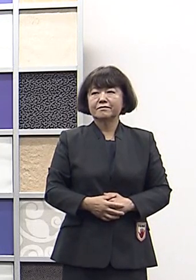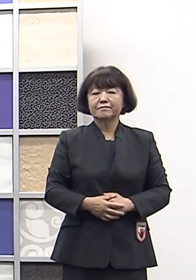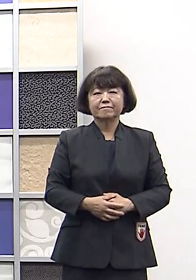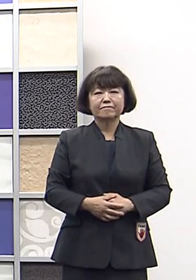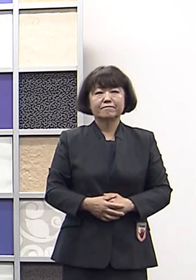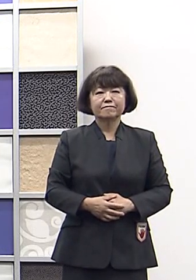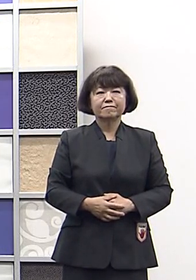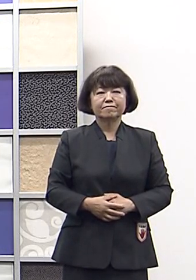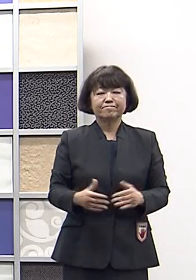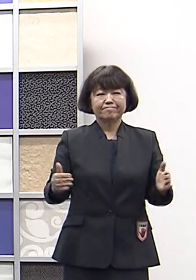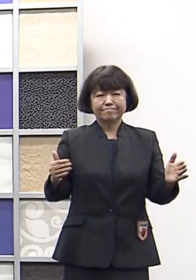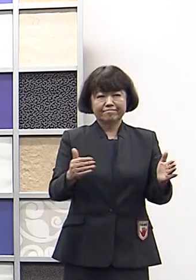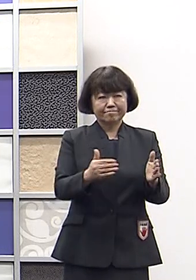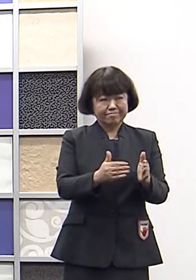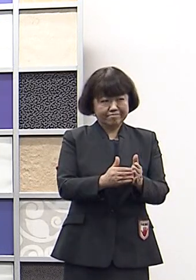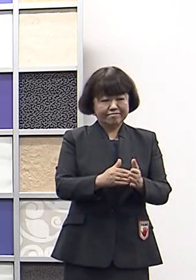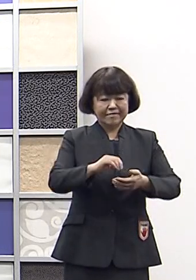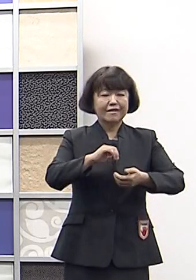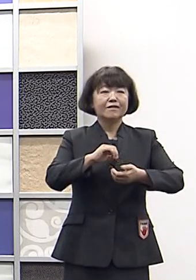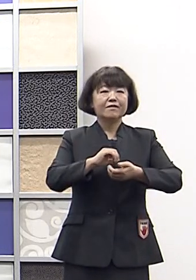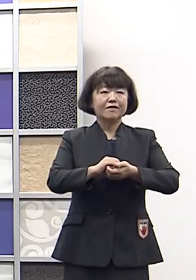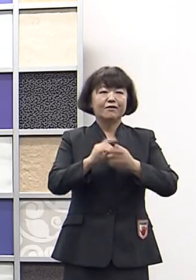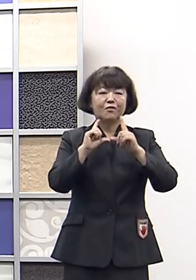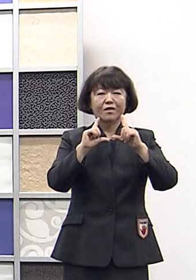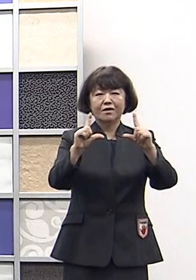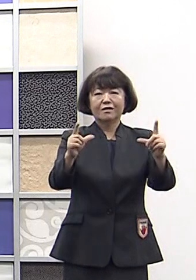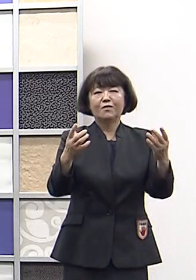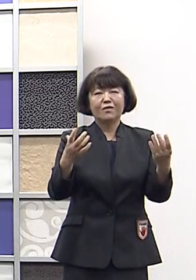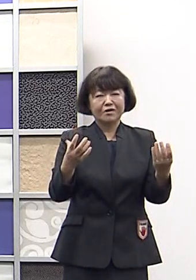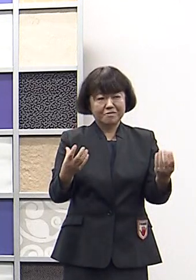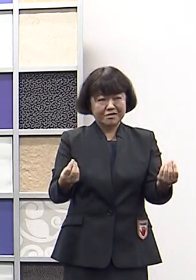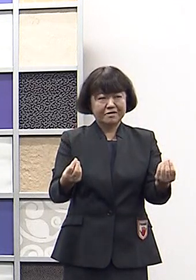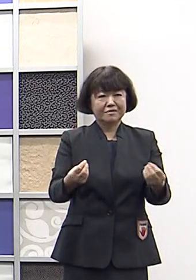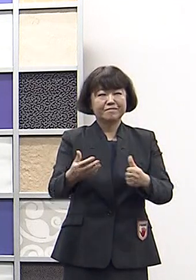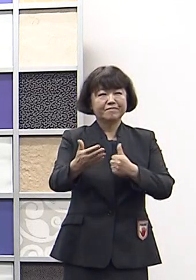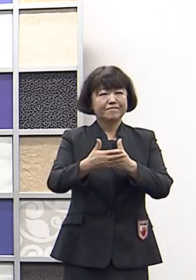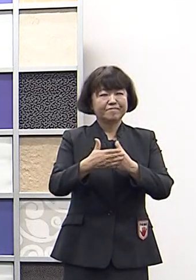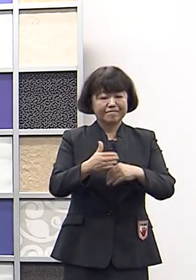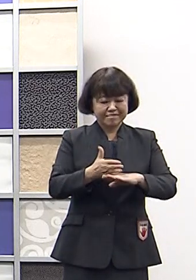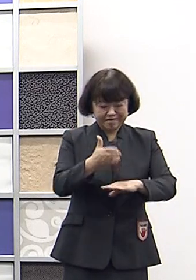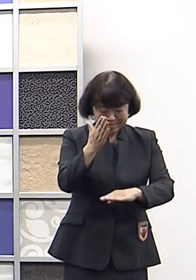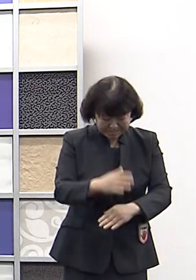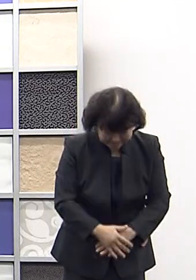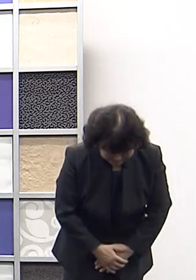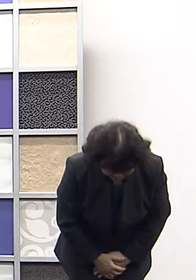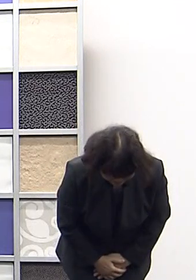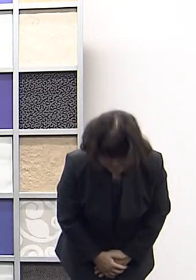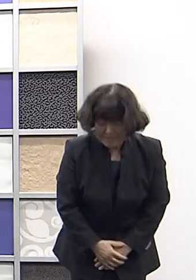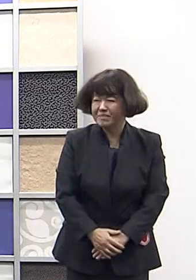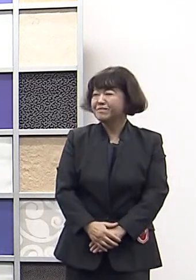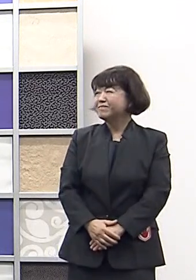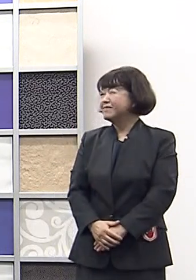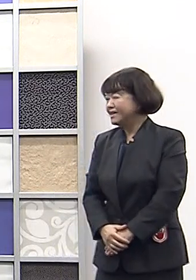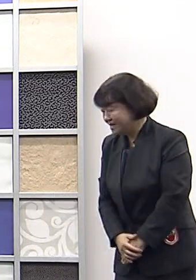それでは以上をもちまして定例知事会見を終了いたします。ご協力ありがとうございました。